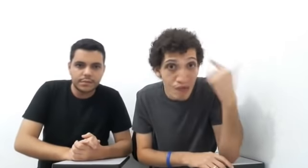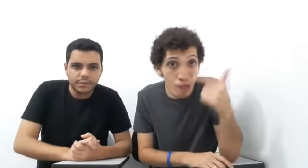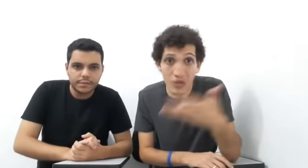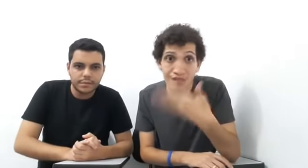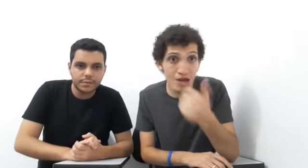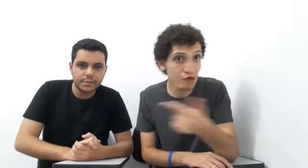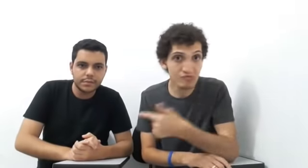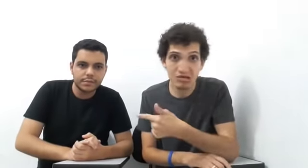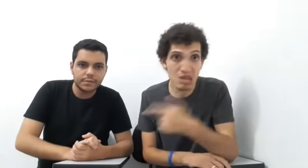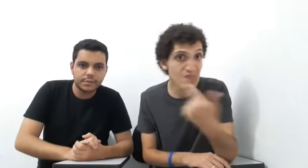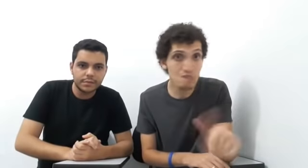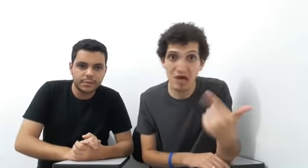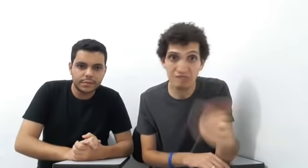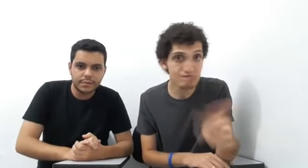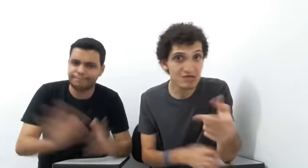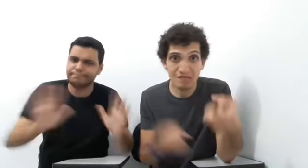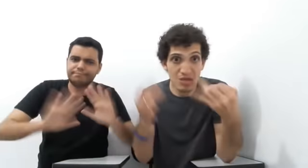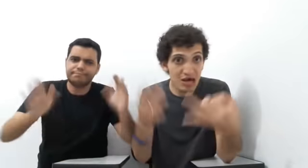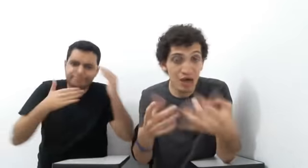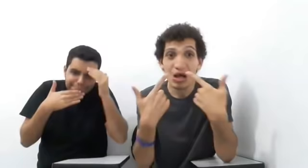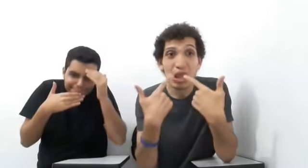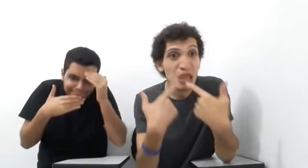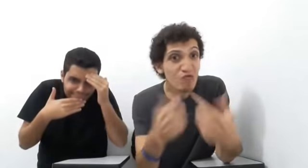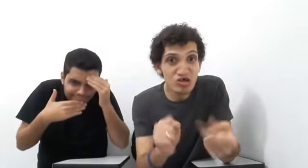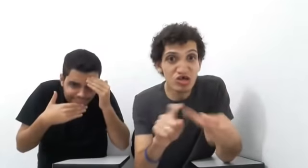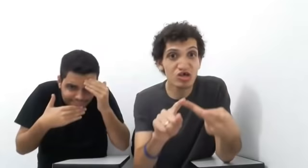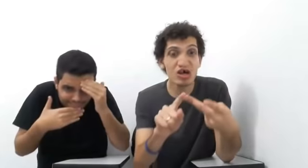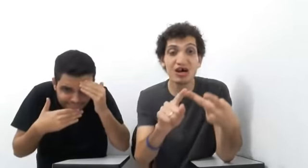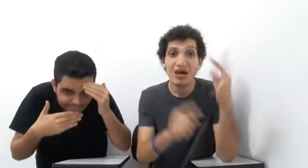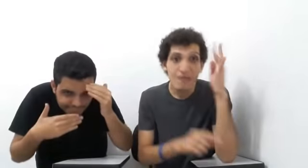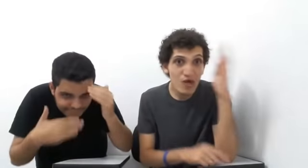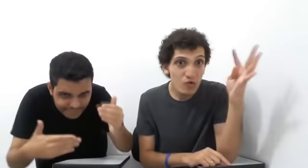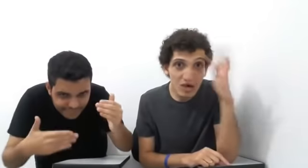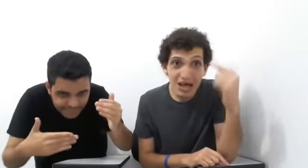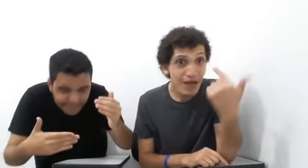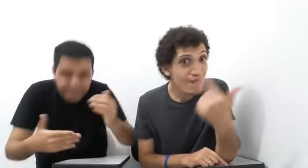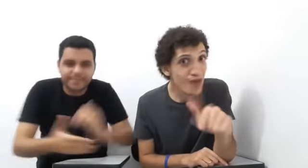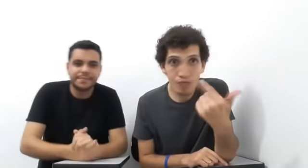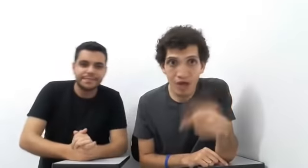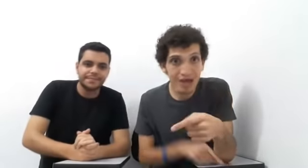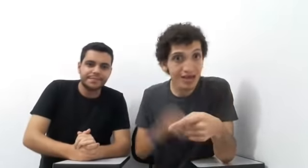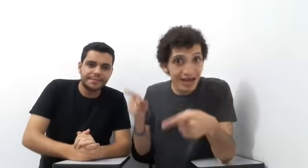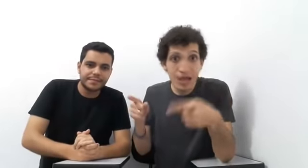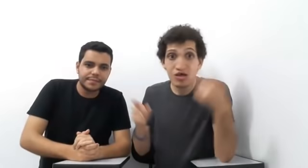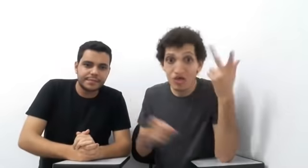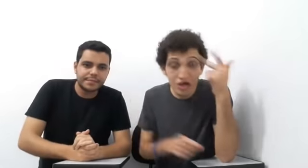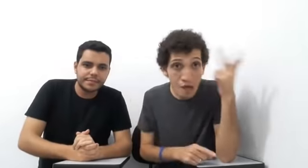tem melhor que ele, não tem. Explicando linguística, teoria, não tem. Ele, geralmente,